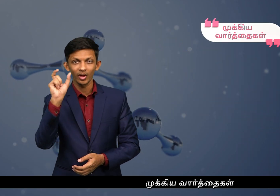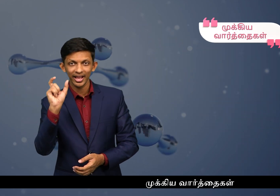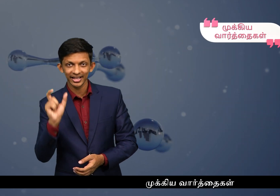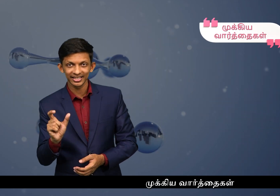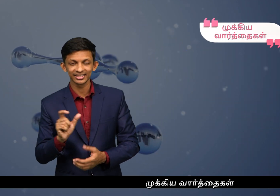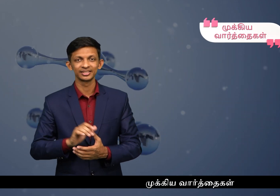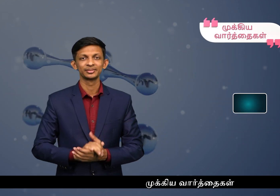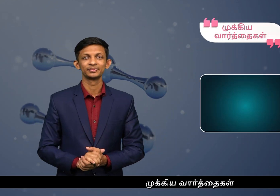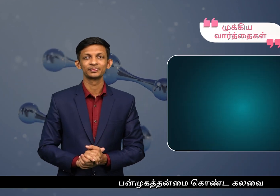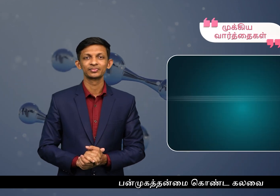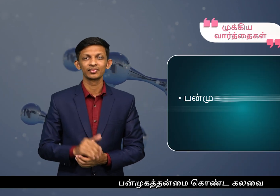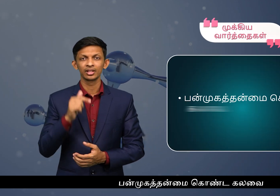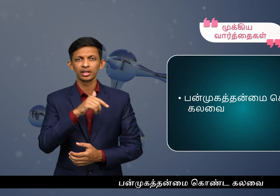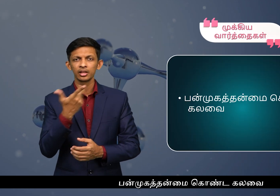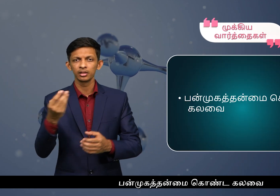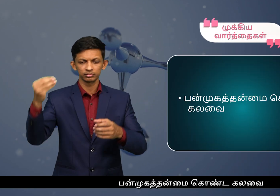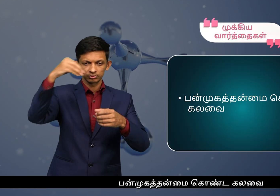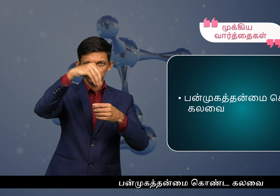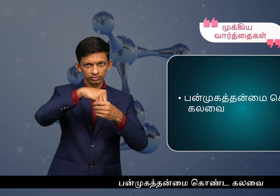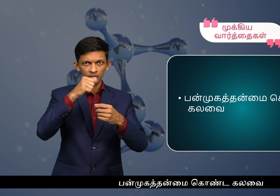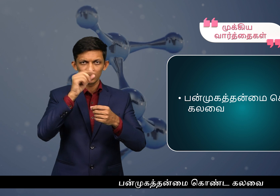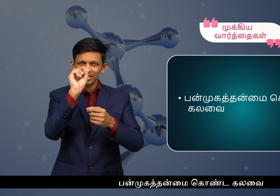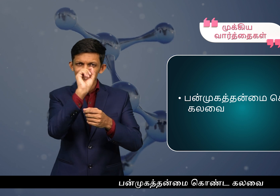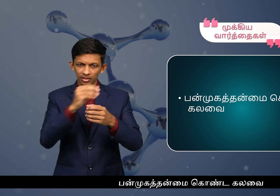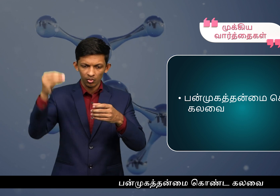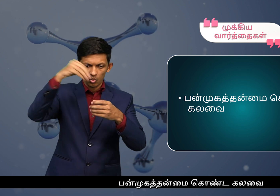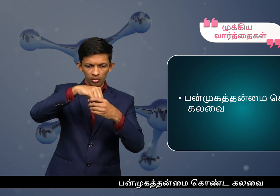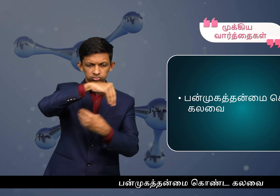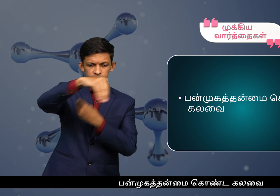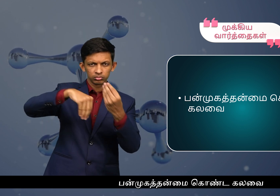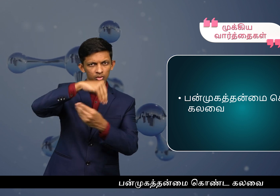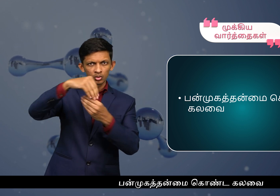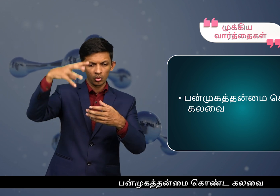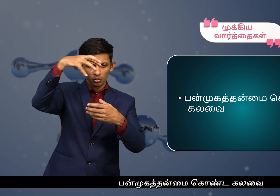முக்கிய வார்த்தைகள்: பன்முகத்தன்மை கொண்ட கலவை.